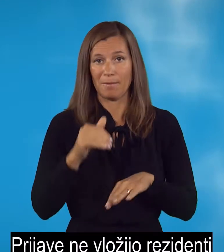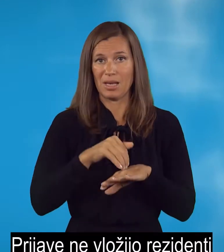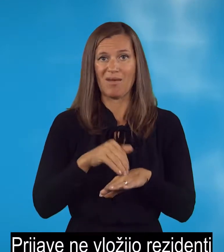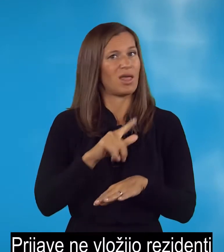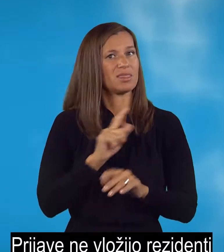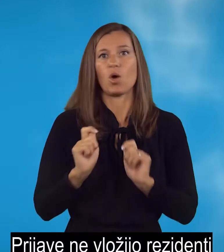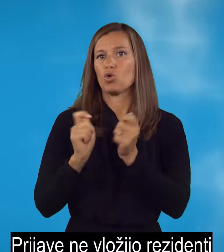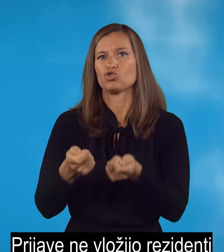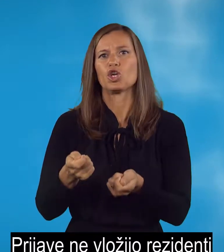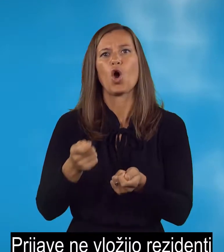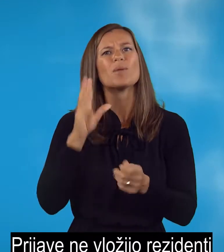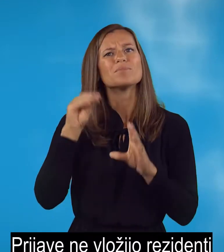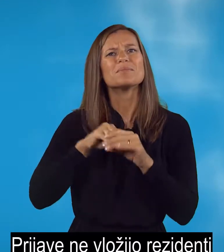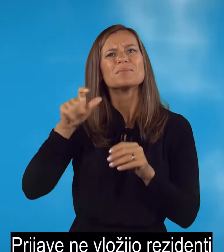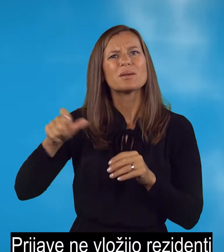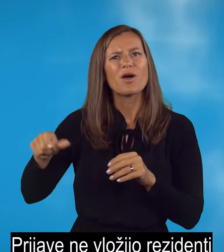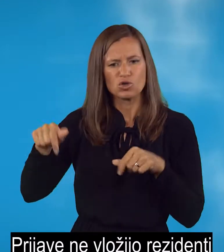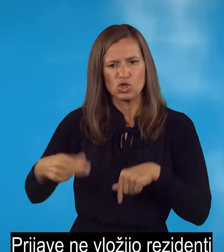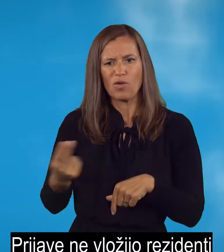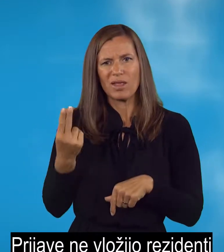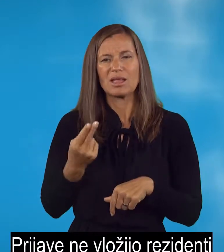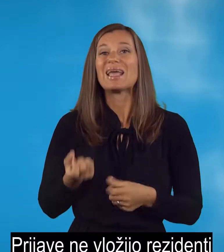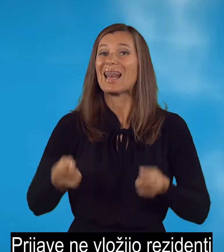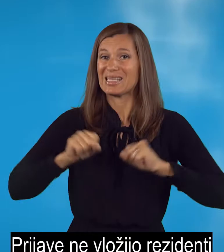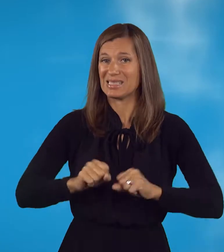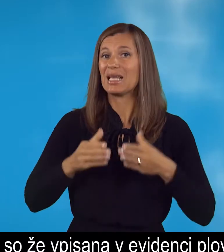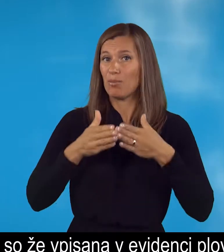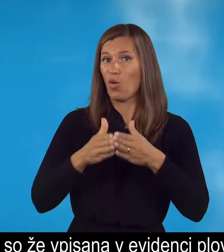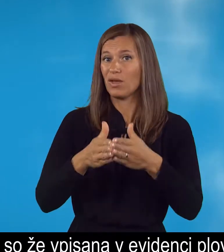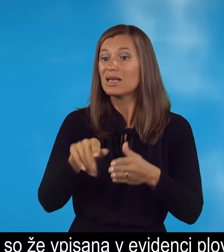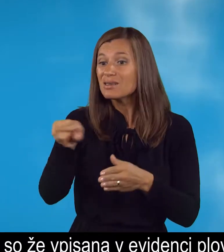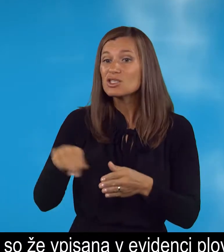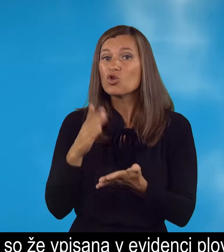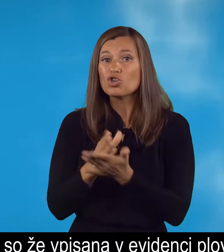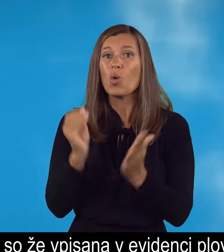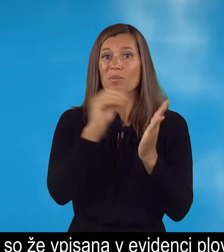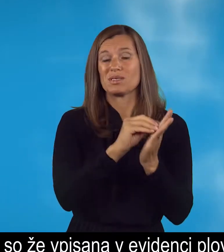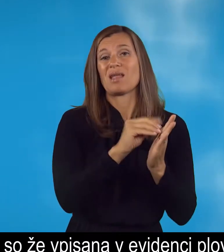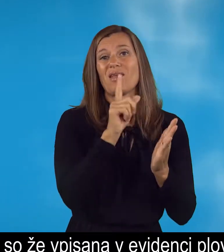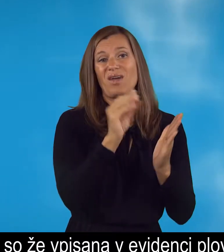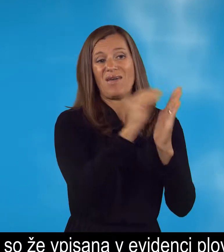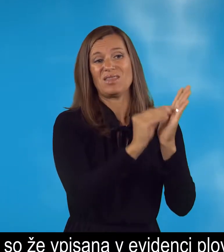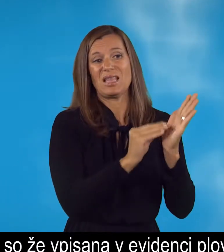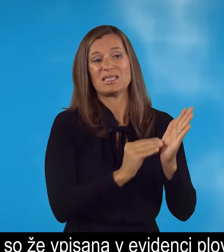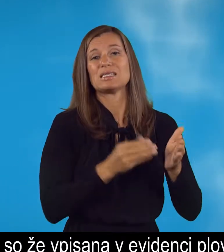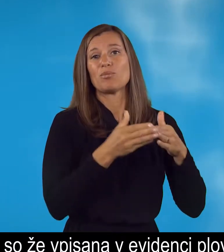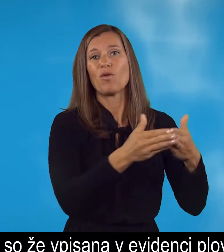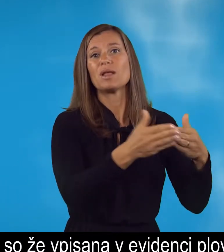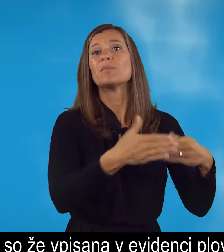Prijave ne vložijo rezidenti Slovenije, lastniki plovil, ki so že vpisana v evidenci plovil pri upravi za